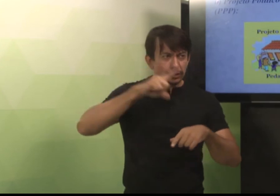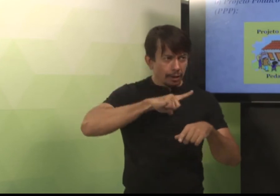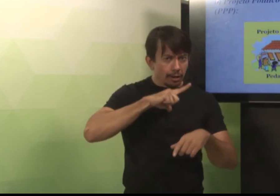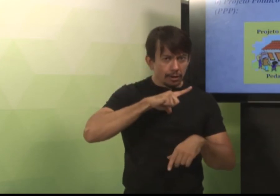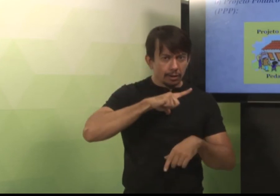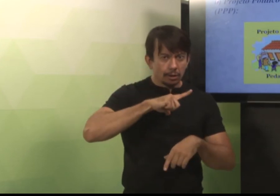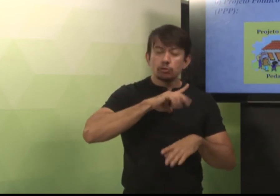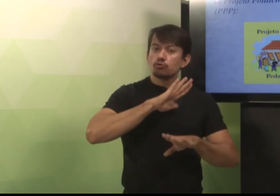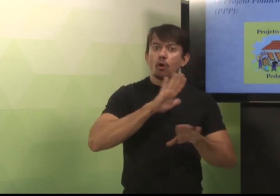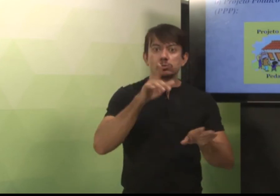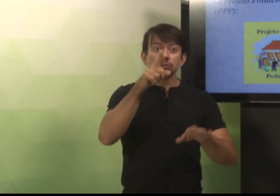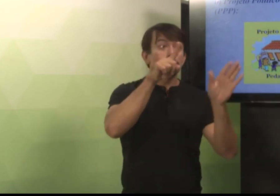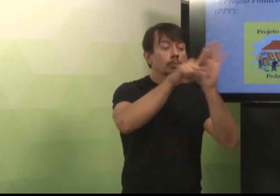Pergunte a ele, tem o PPP?